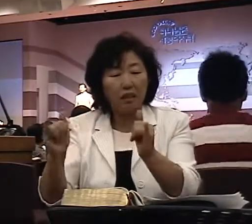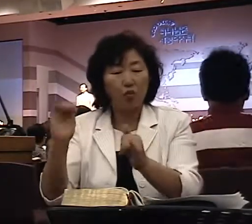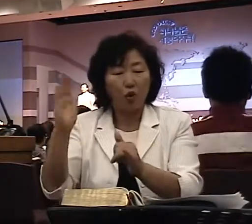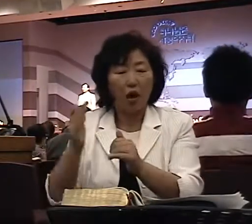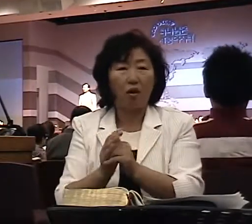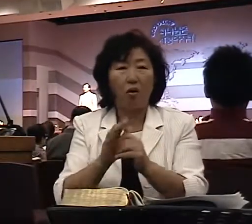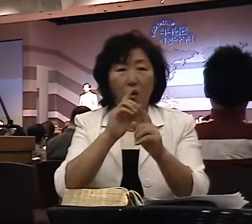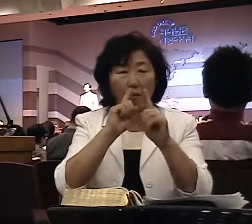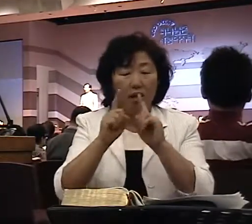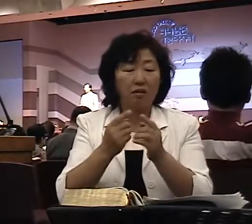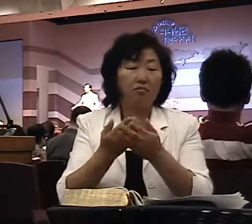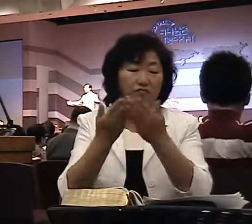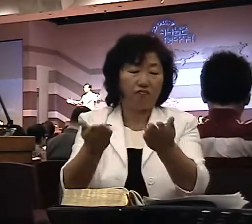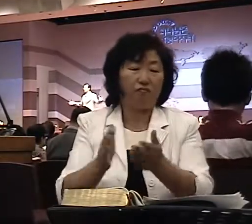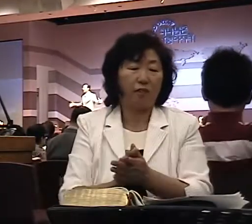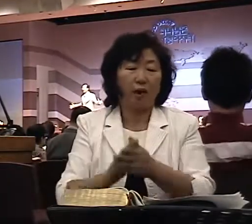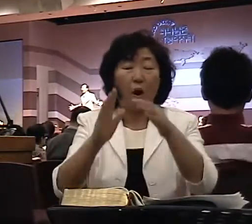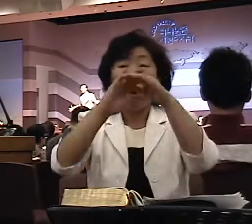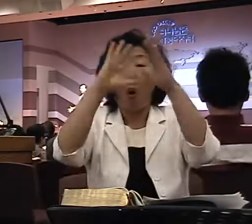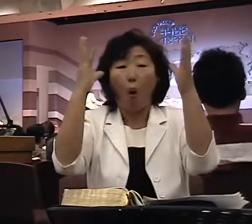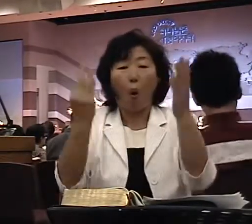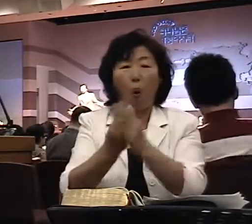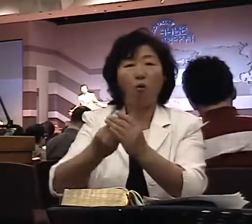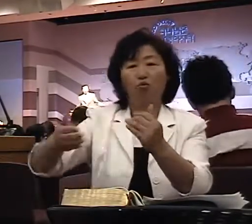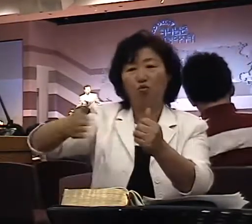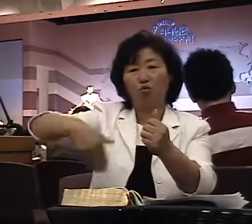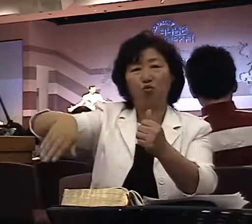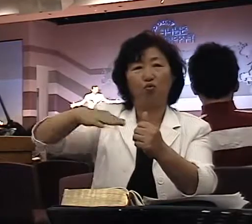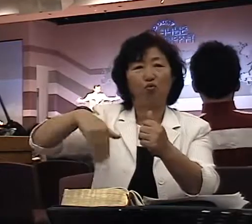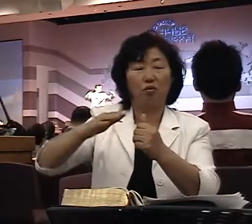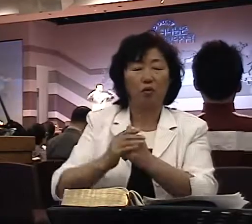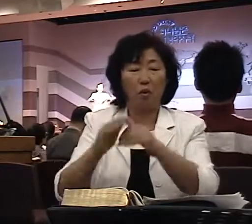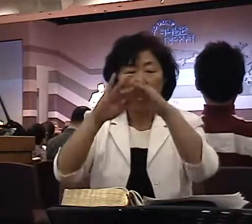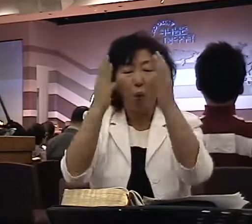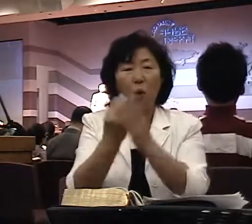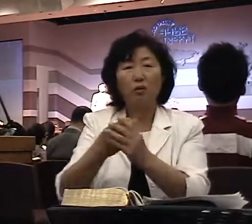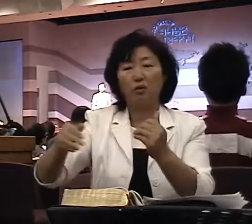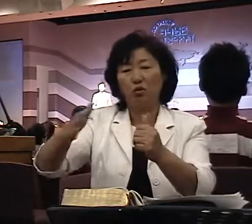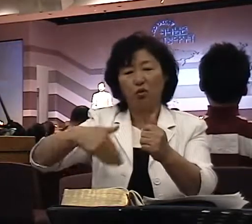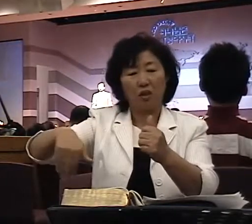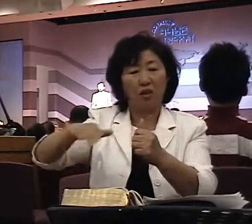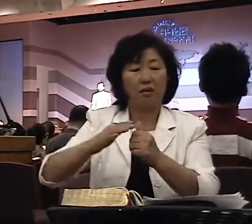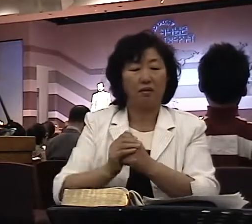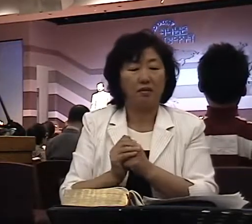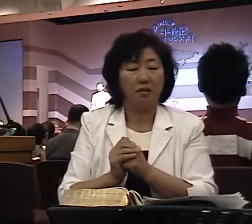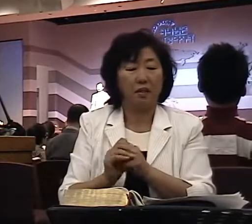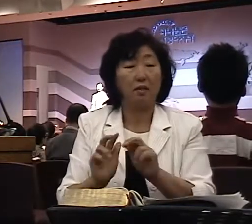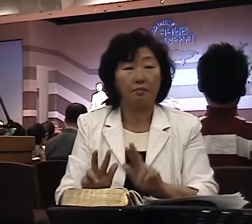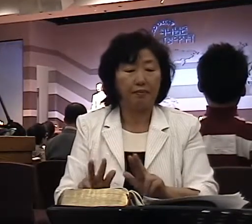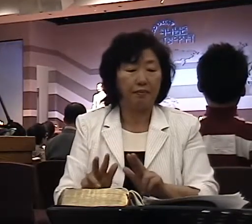하십니다. 온 주위가, 우리의 모든 주위가 지금